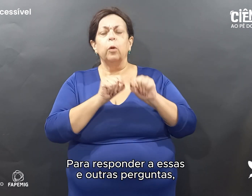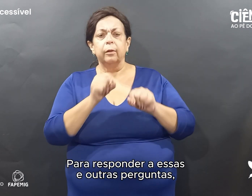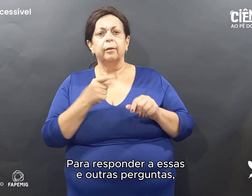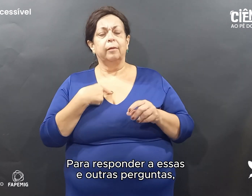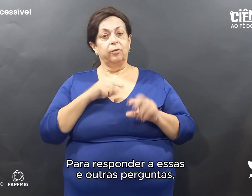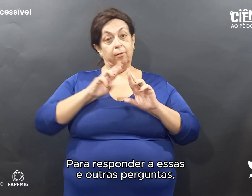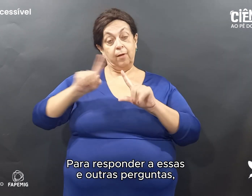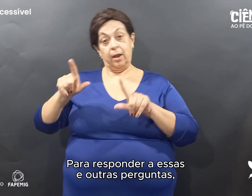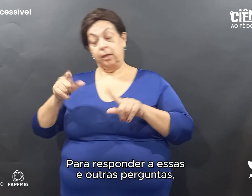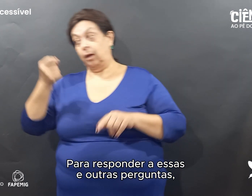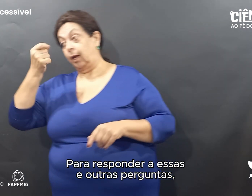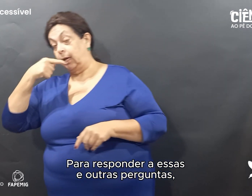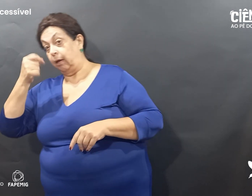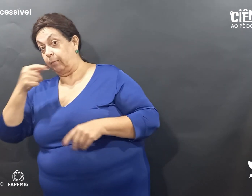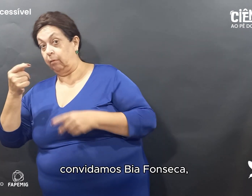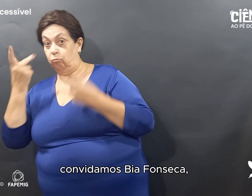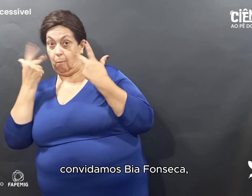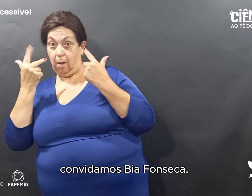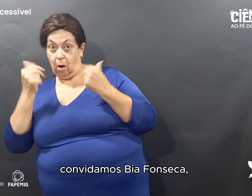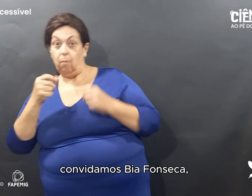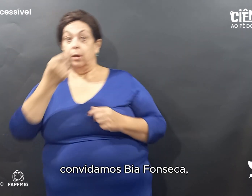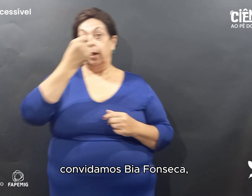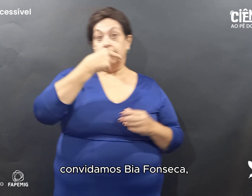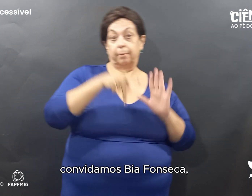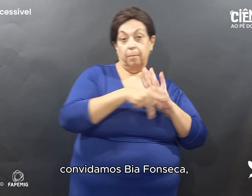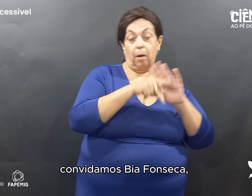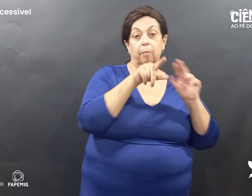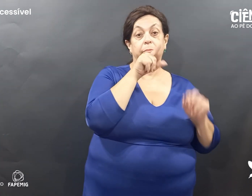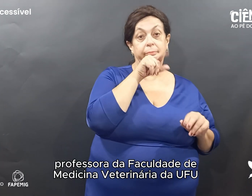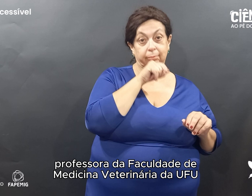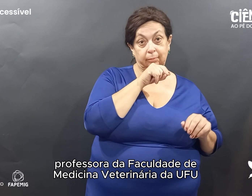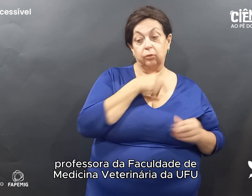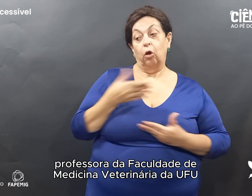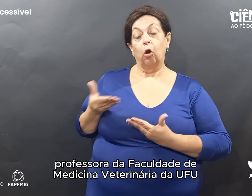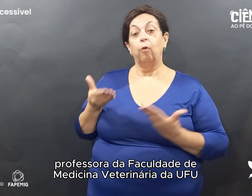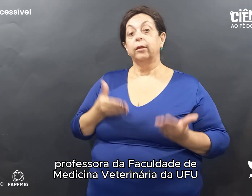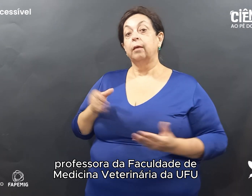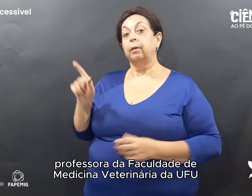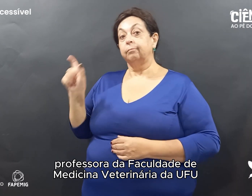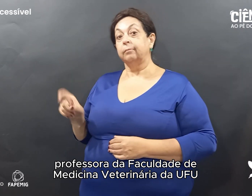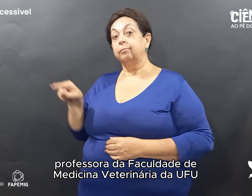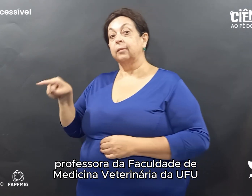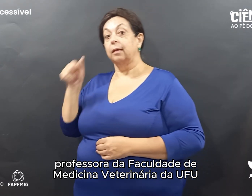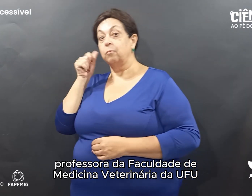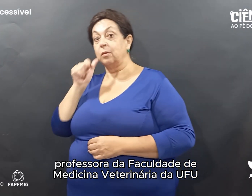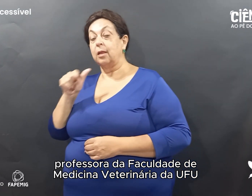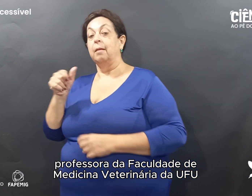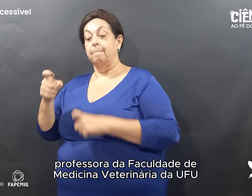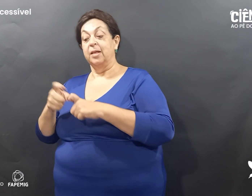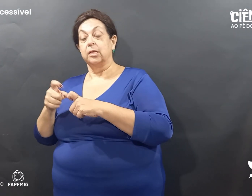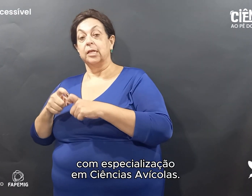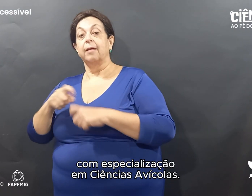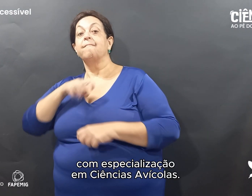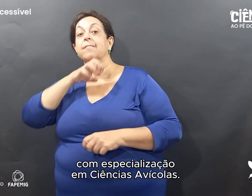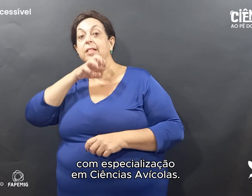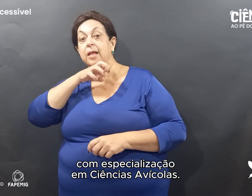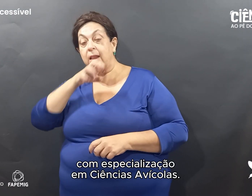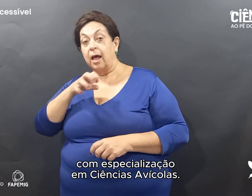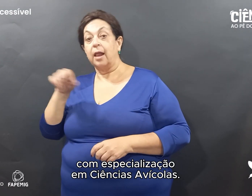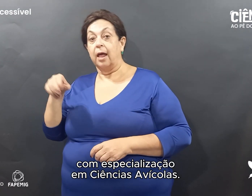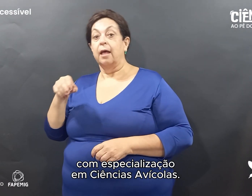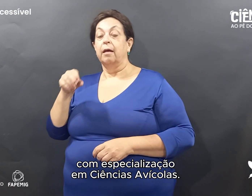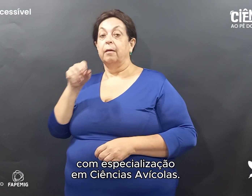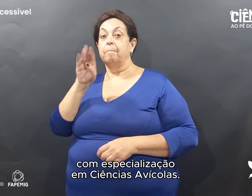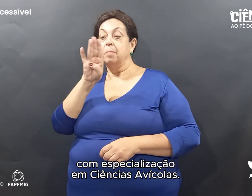Para responder a essas e outras perguntas, convidamos Bia Fonseca, professora da Faculdade de Medicina Veterinária da UFO, com